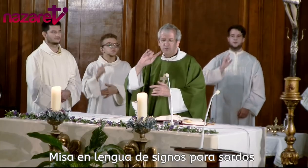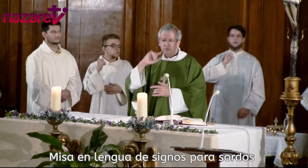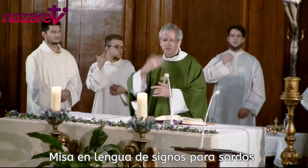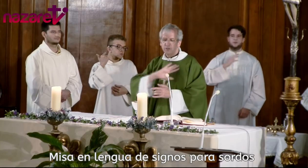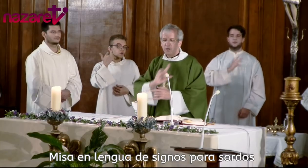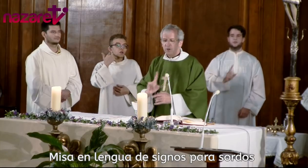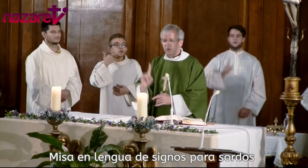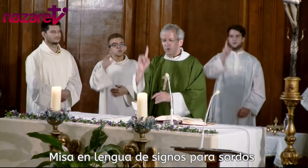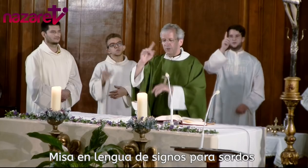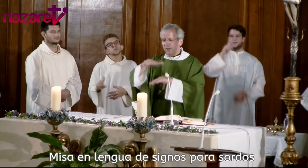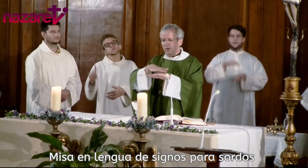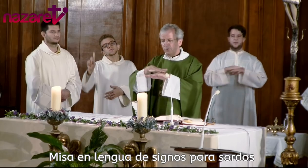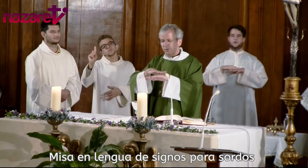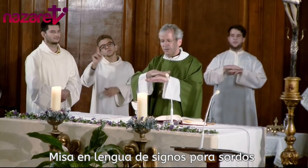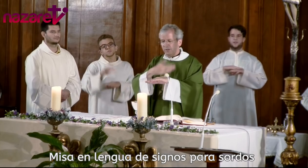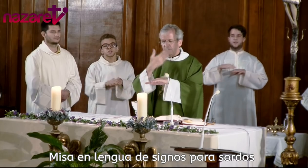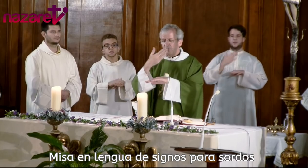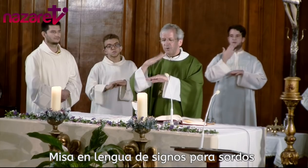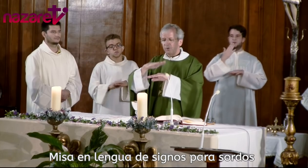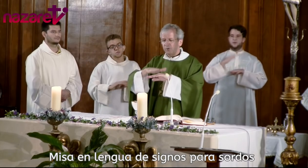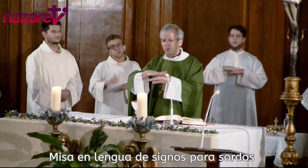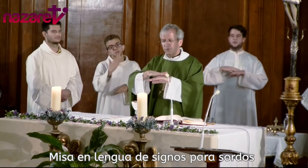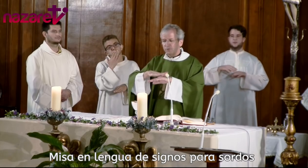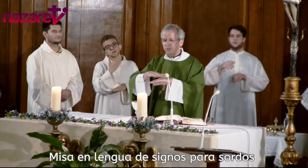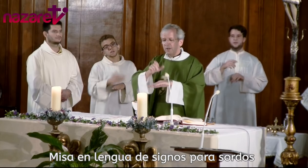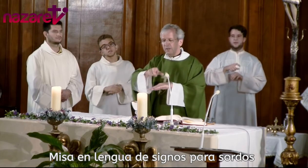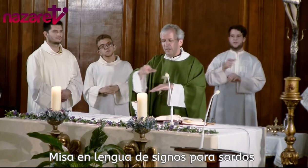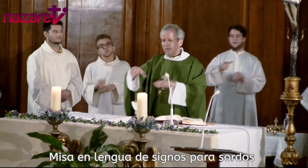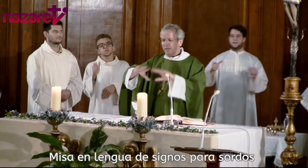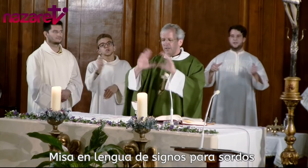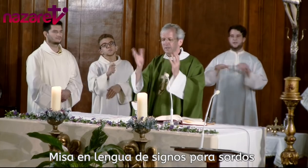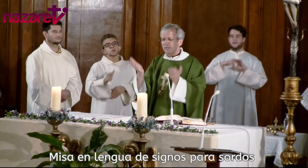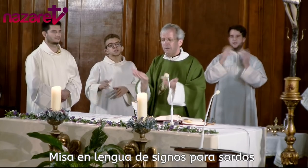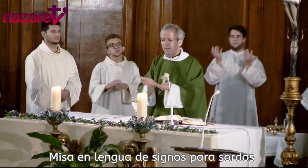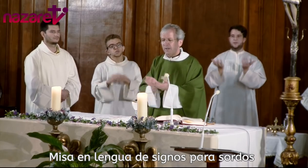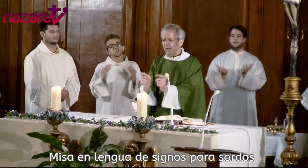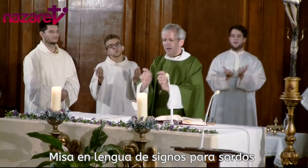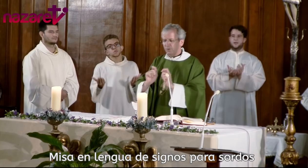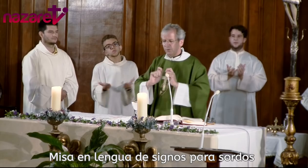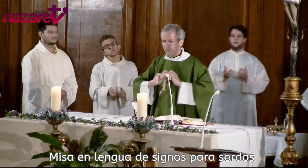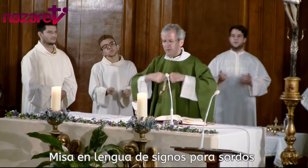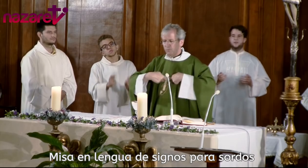nosotros. Cordero de Dios, que quitas el pecado del